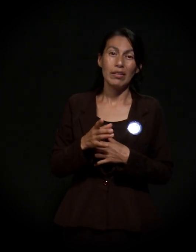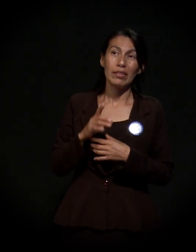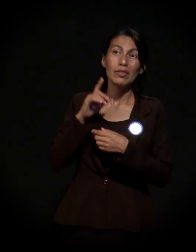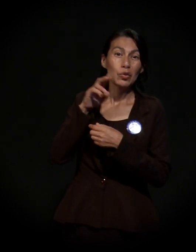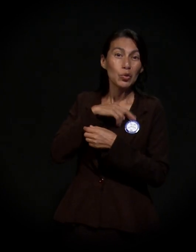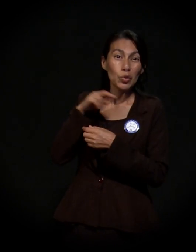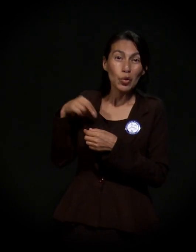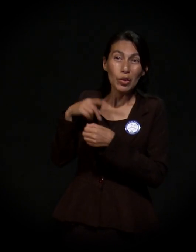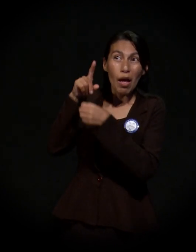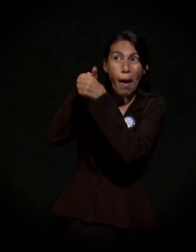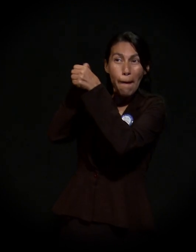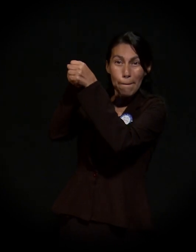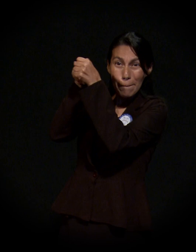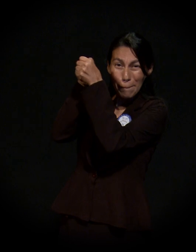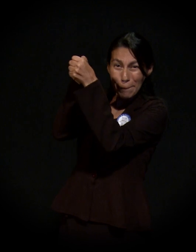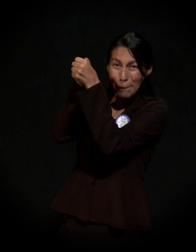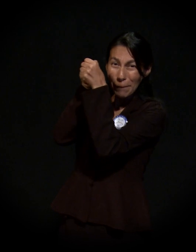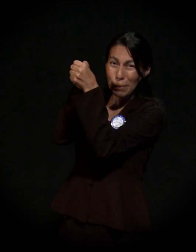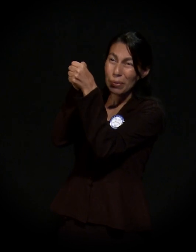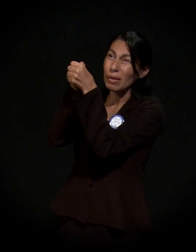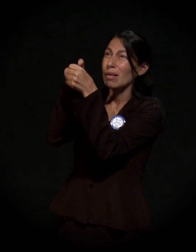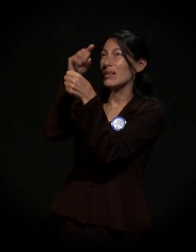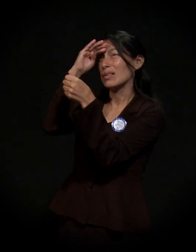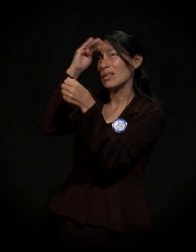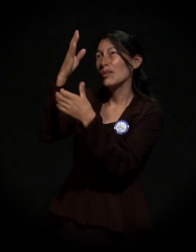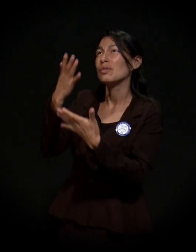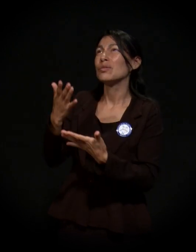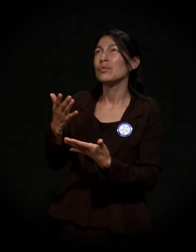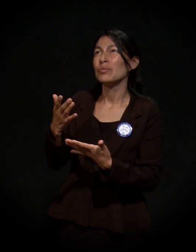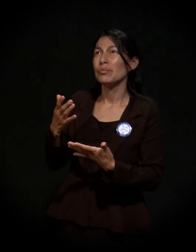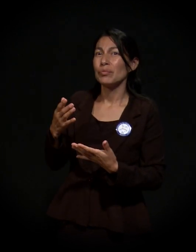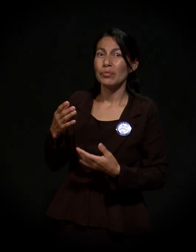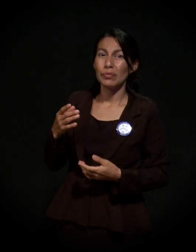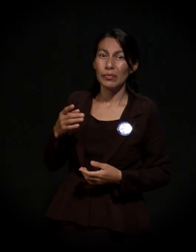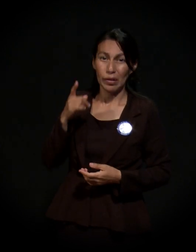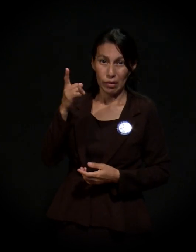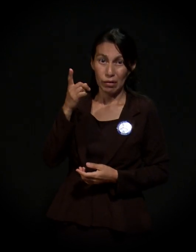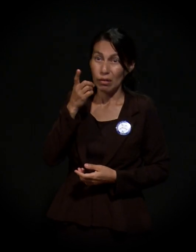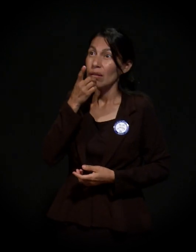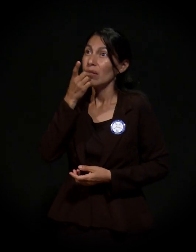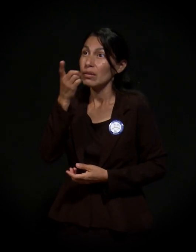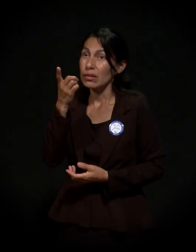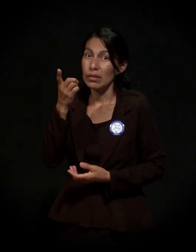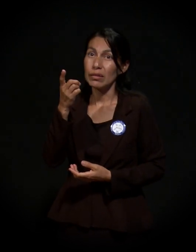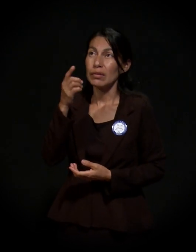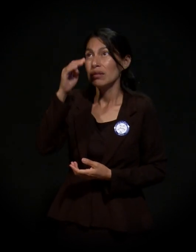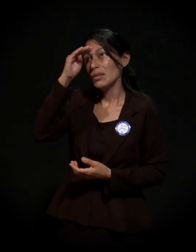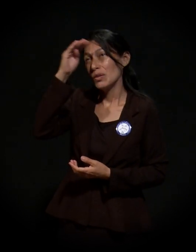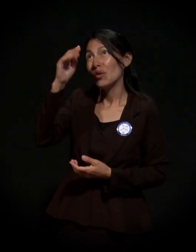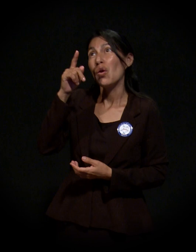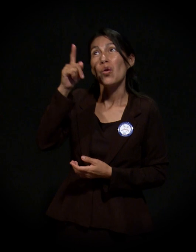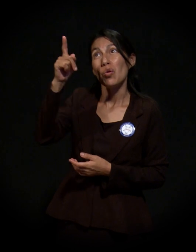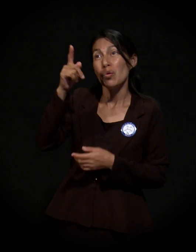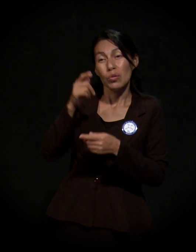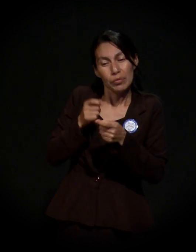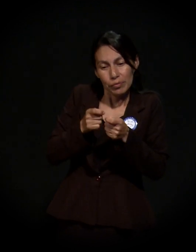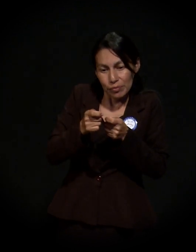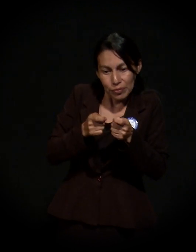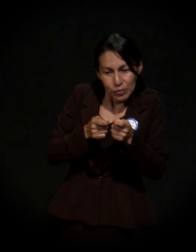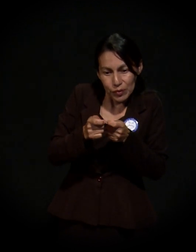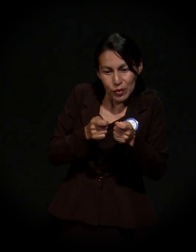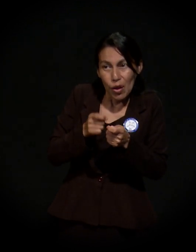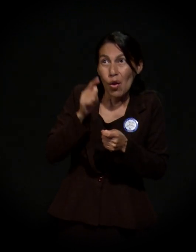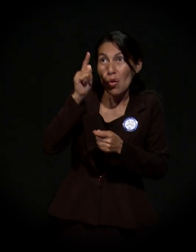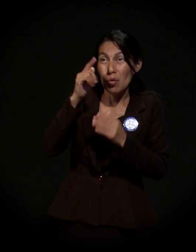Señor. Amén. Y solamente le podemos decir al Señor, tú estás al control.